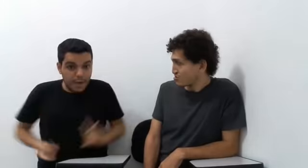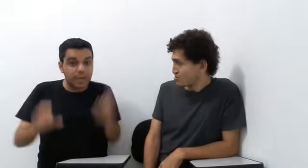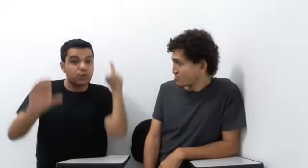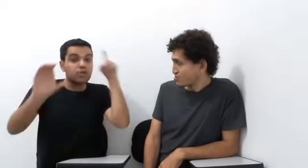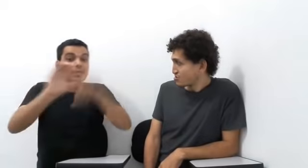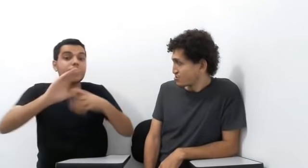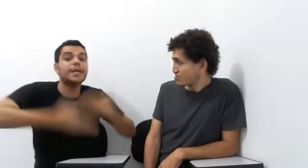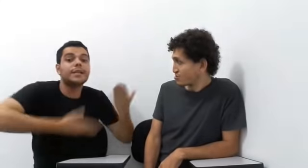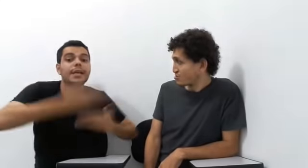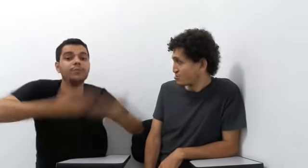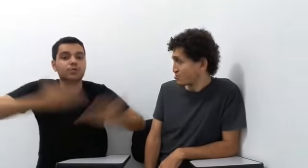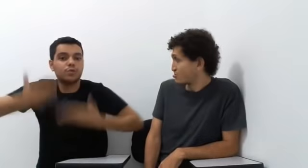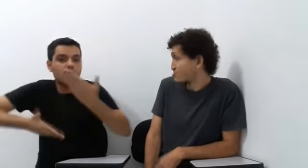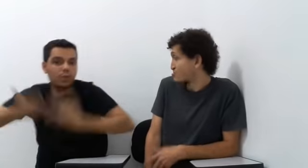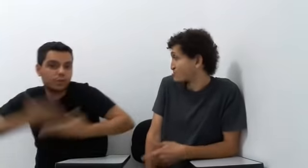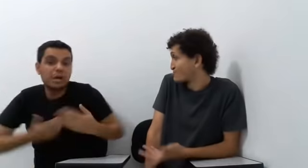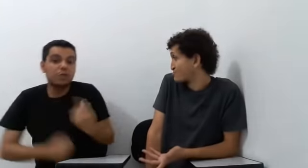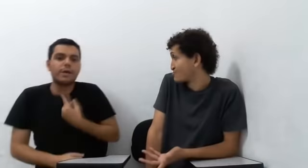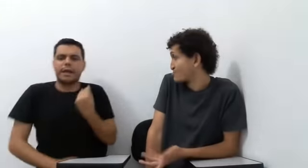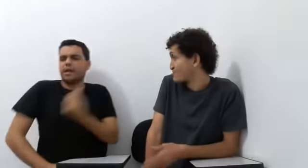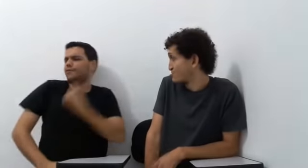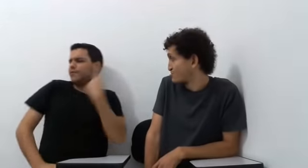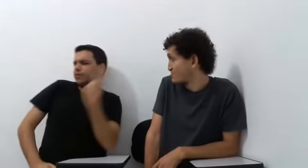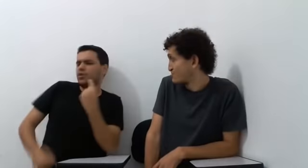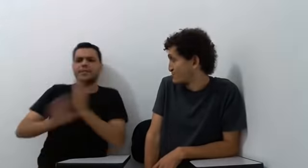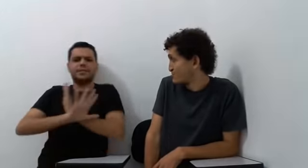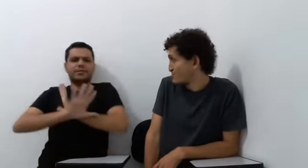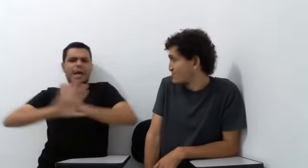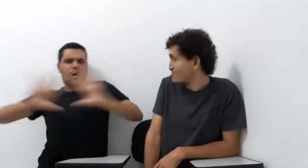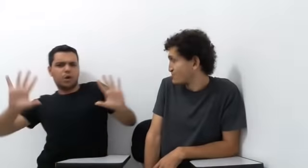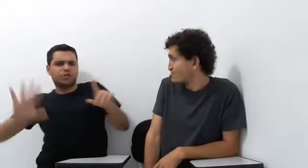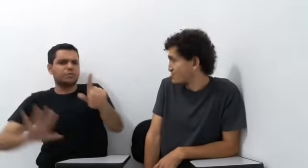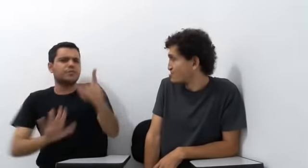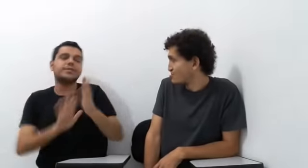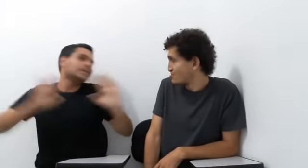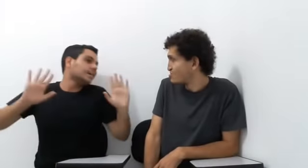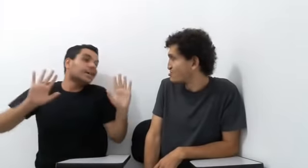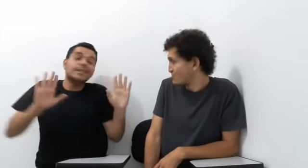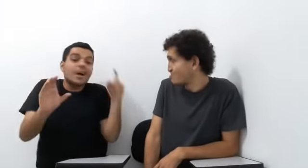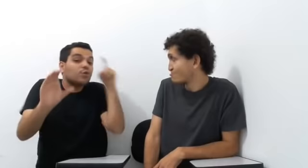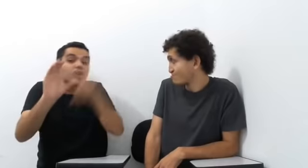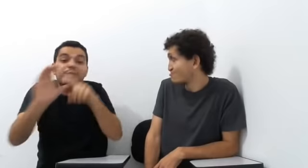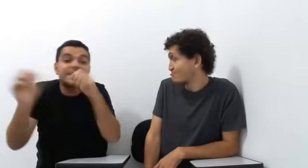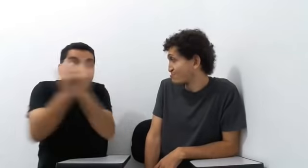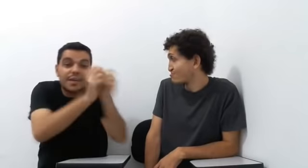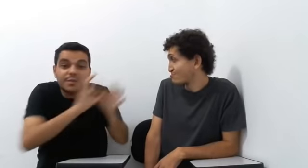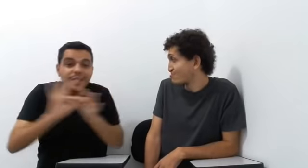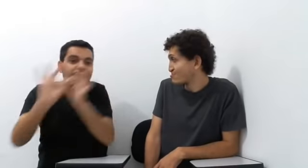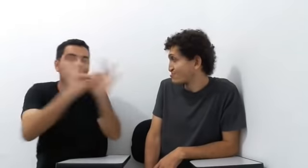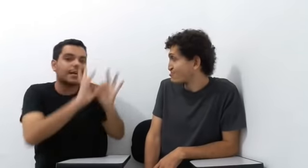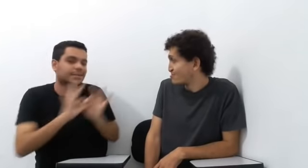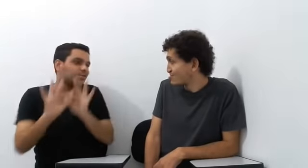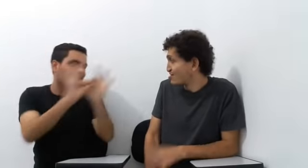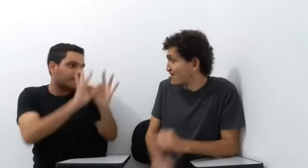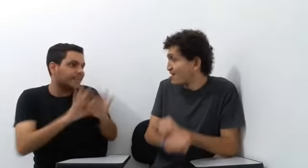humanos, nós dependemos um do outro, não é eu vivo sozinho, tá ótimo, você... Não, nós precisamos dessa relação de dependência,